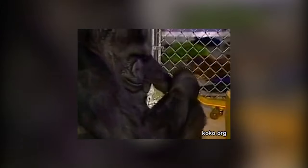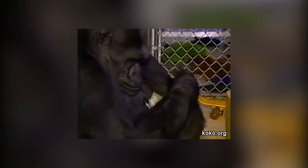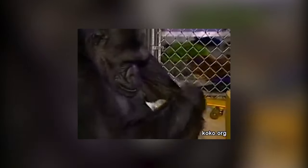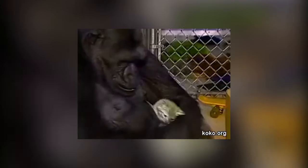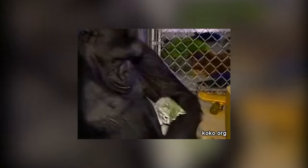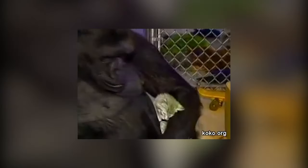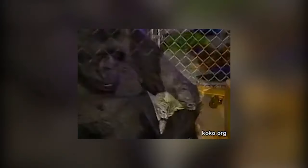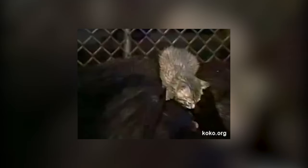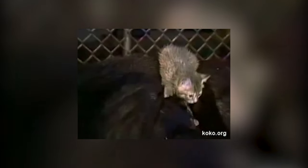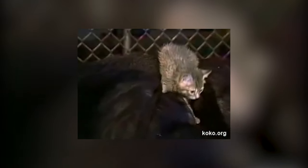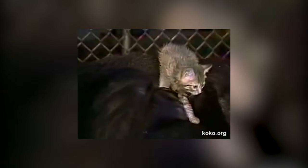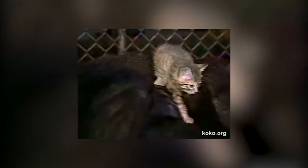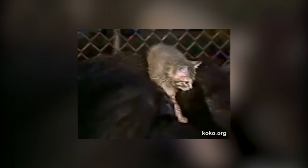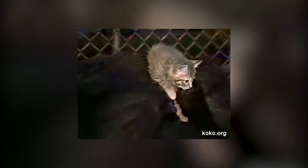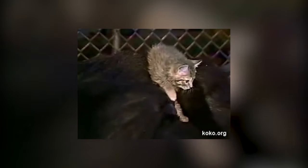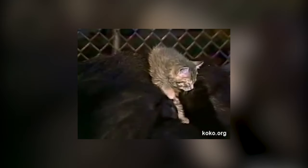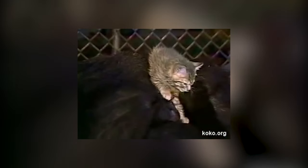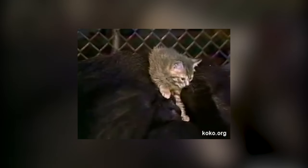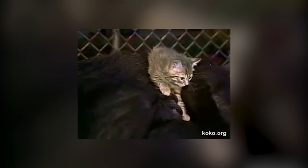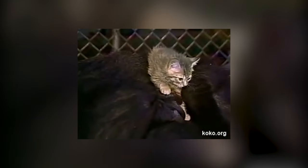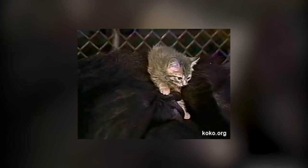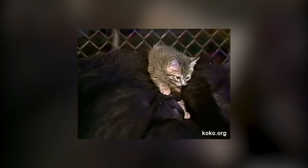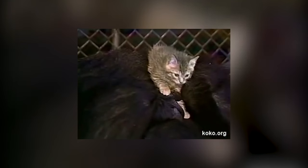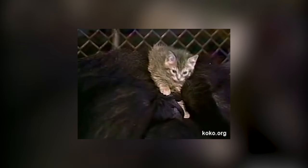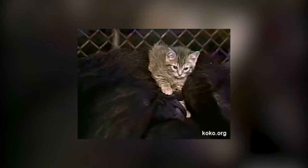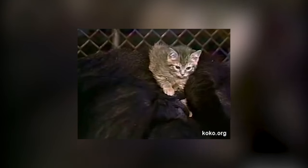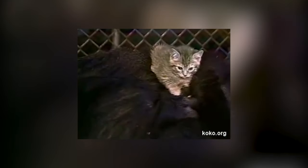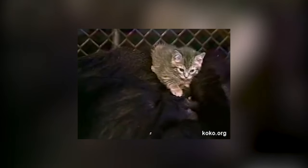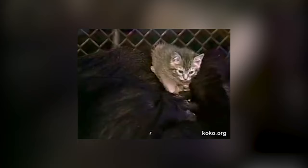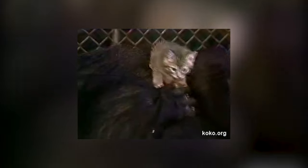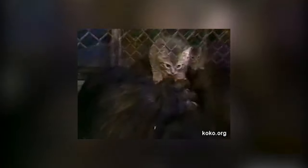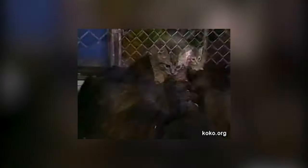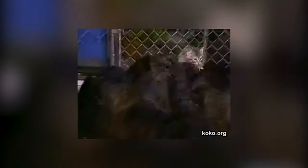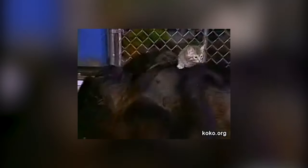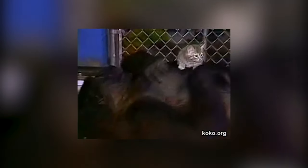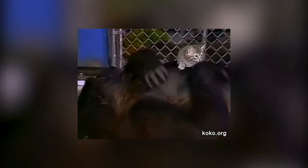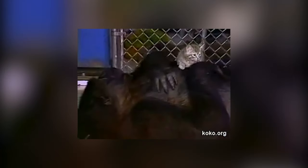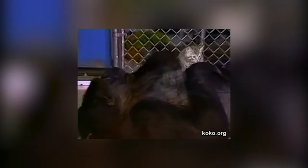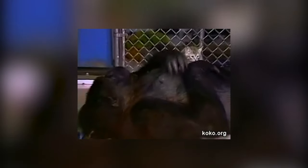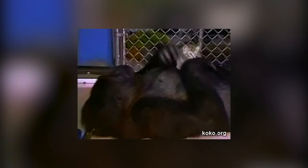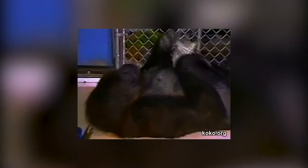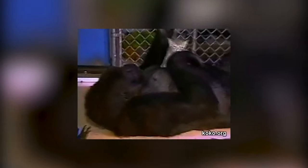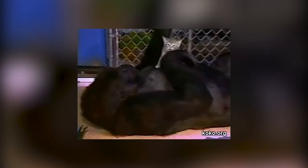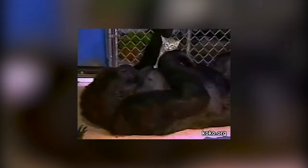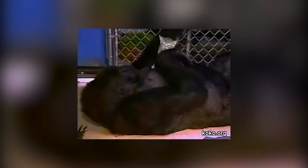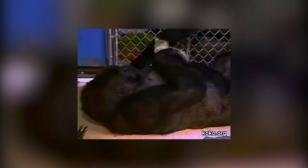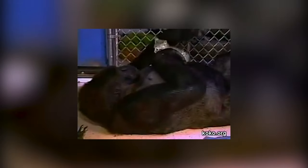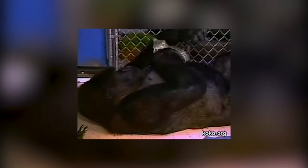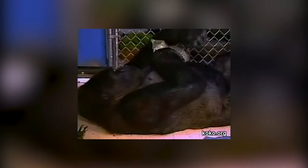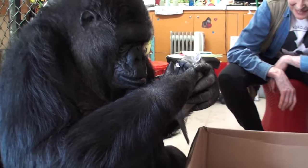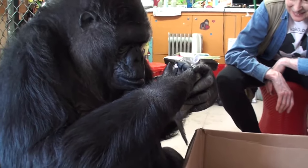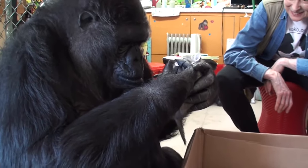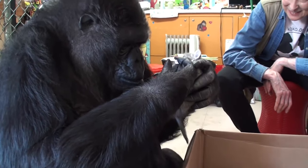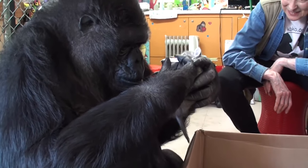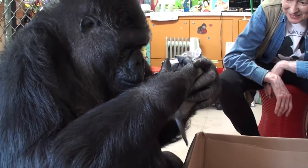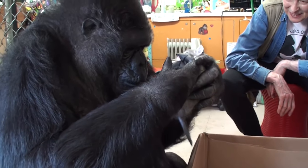cuore spezzato e passò ore a piangere e a urlare nella sua stanza. Di fronte alla tristezza dell'animale, il mondo si mobilitò, inviando foto di gattini a